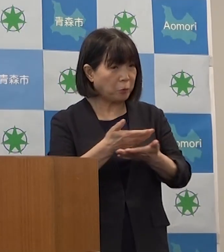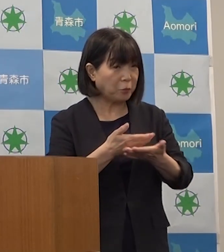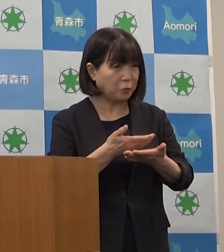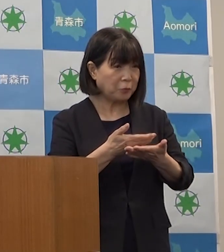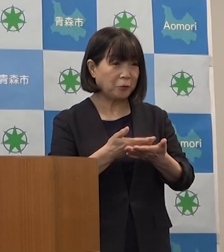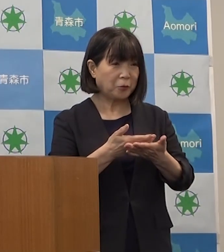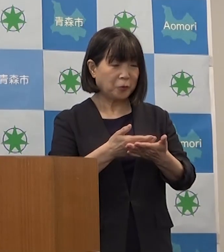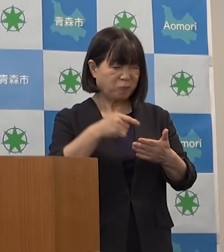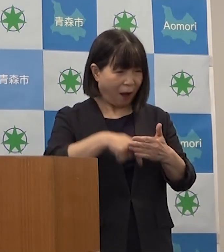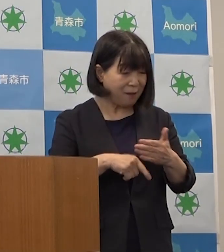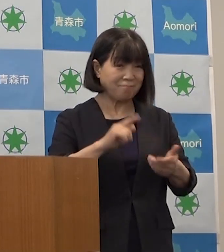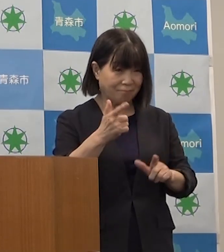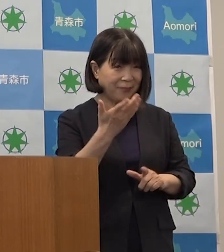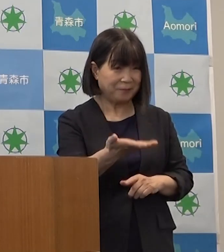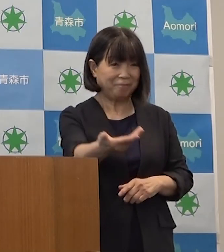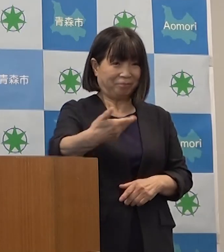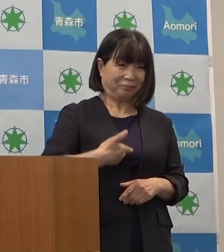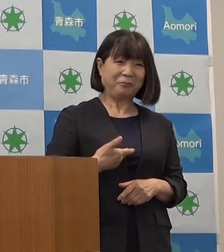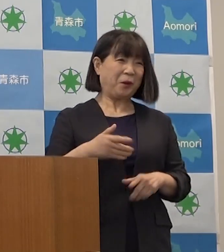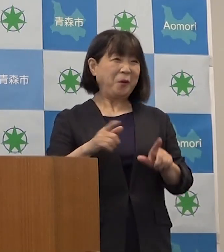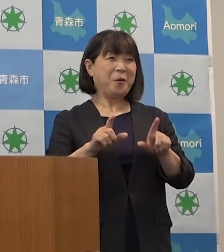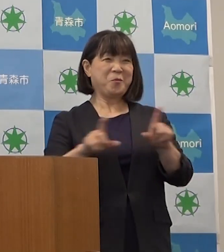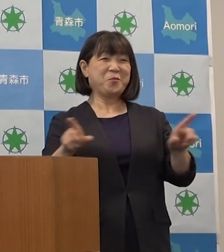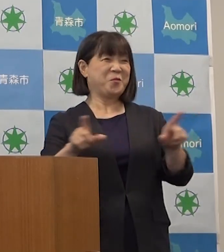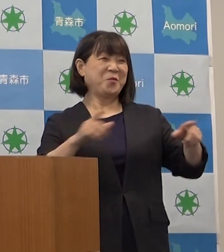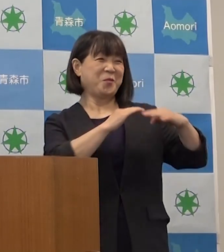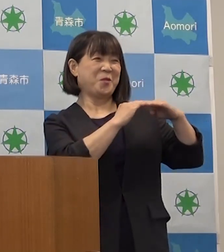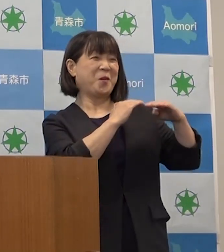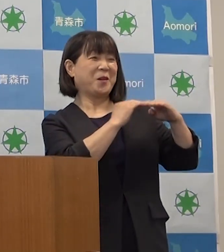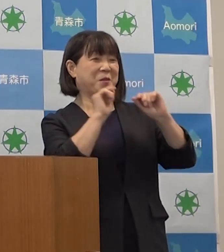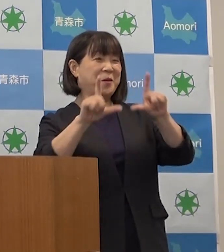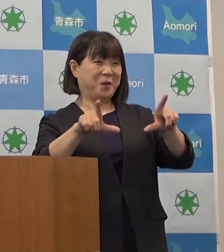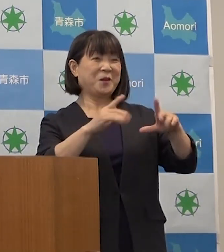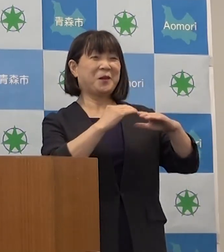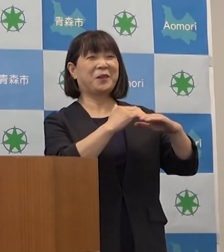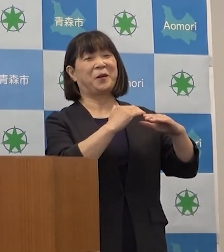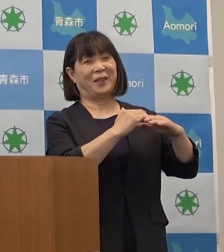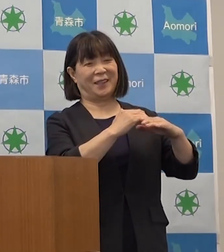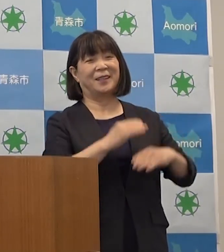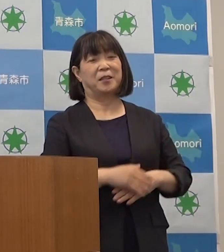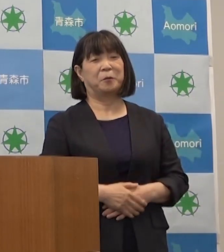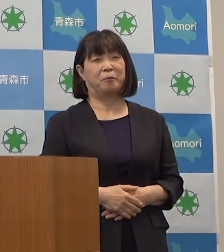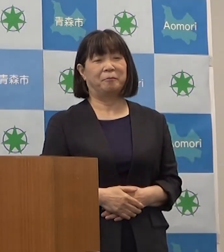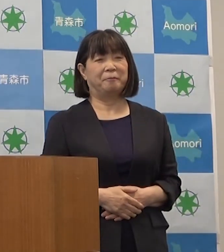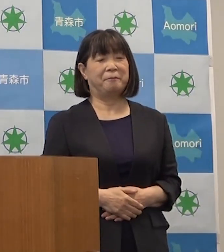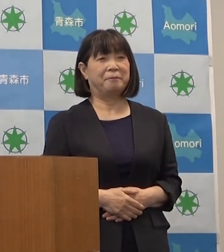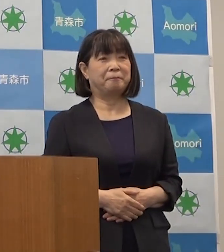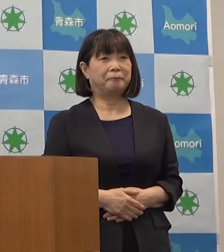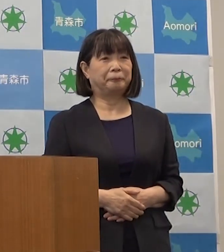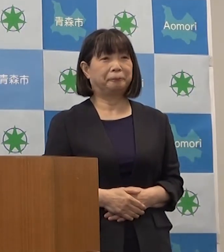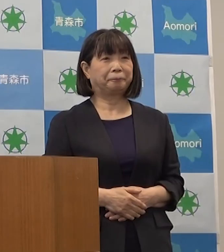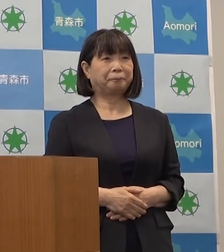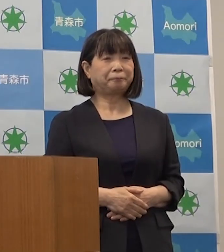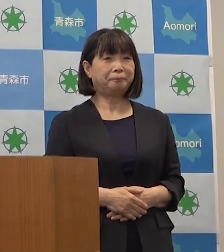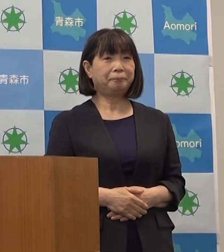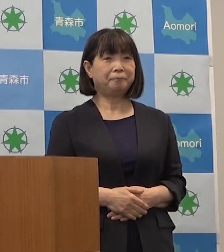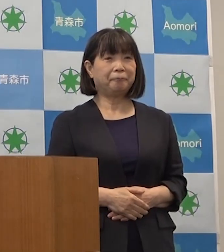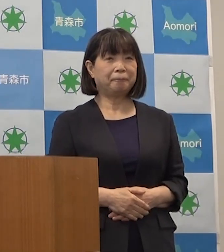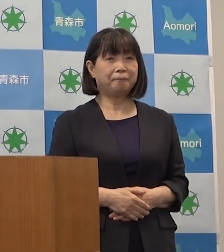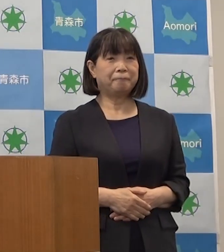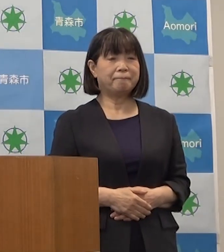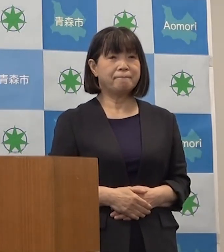普通の普通の同期生というそんな感じの、はい、 なるほど、 お付き合いでございました。 はい、